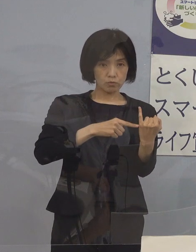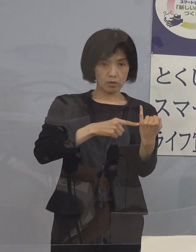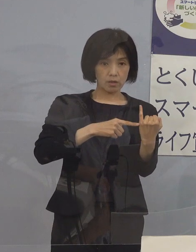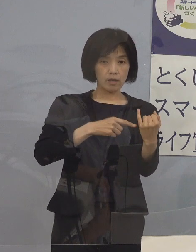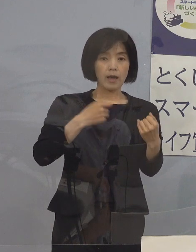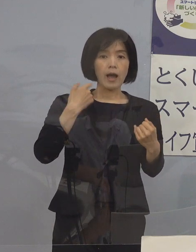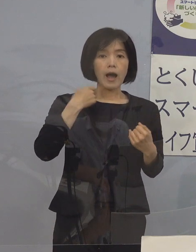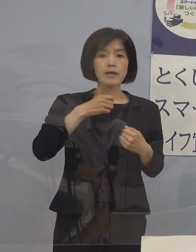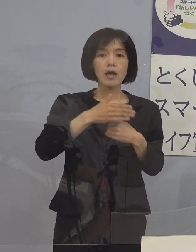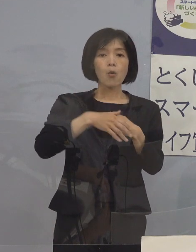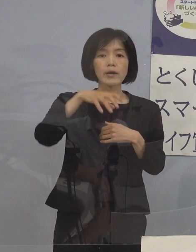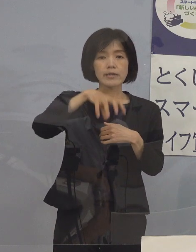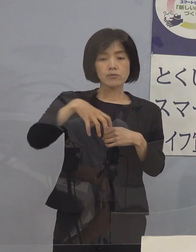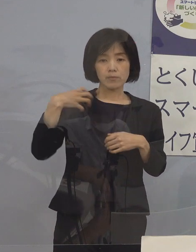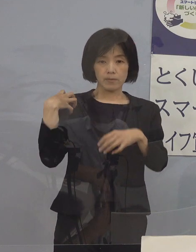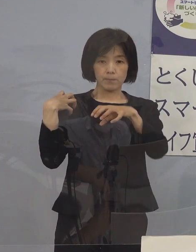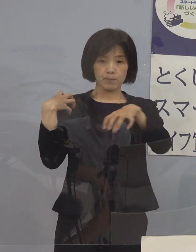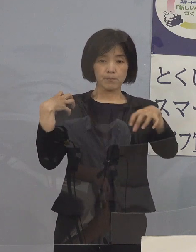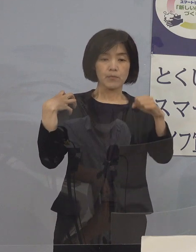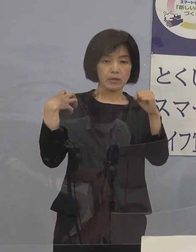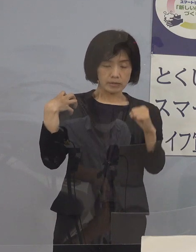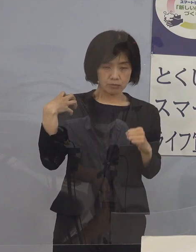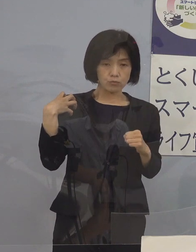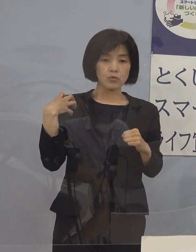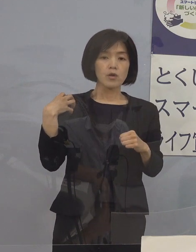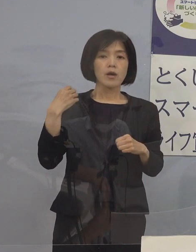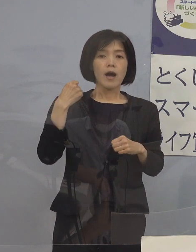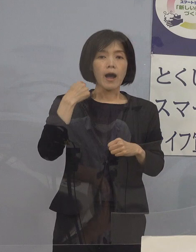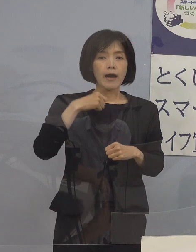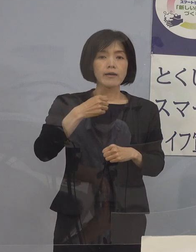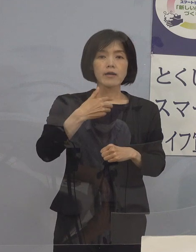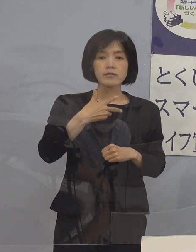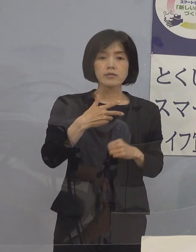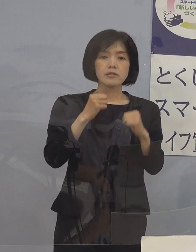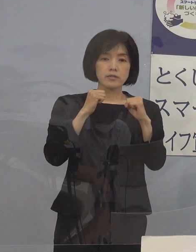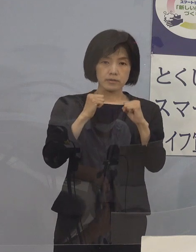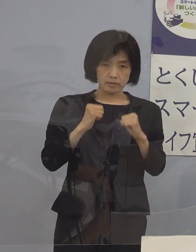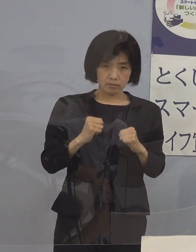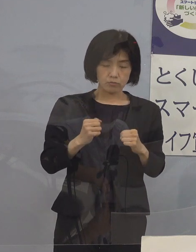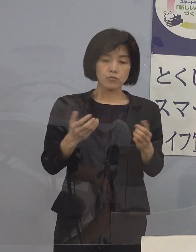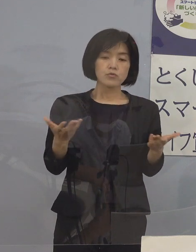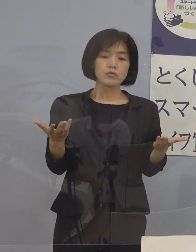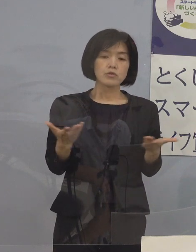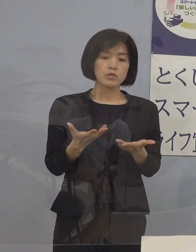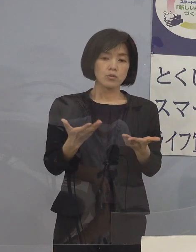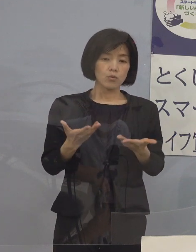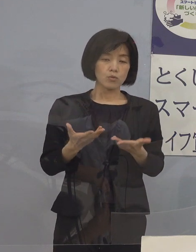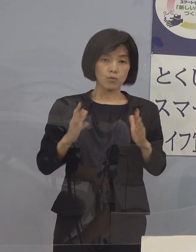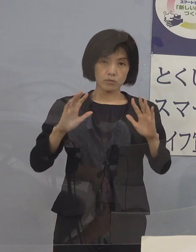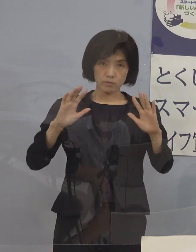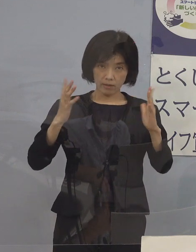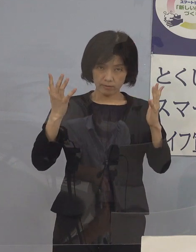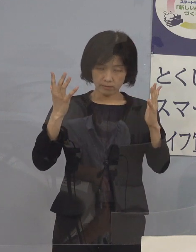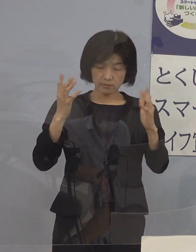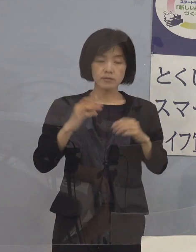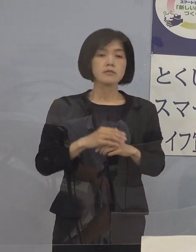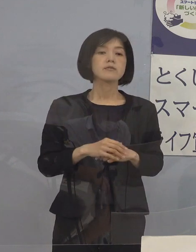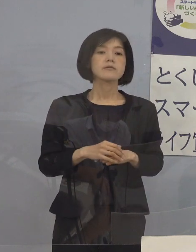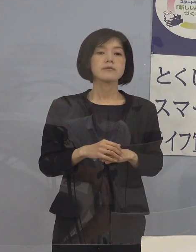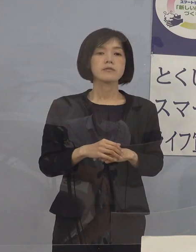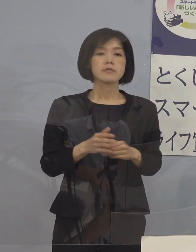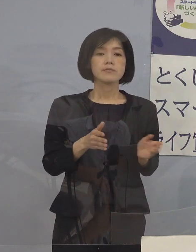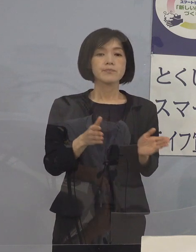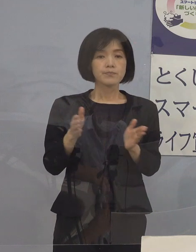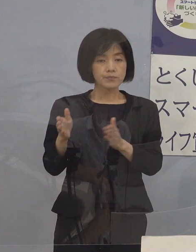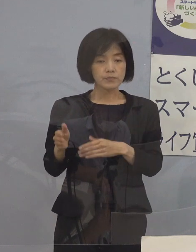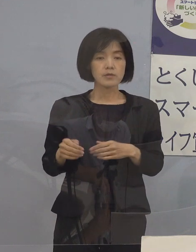阿南保健所管内、阿南市在住の方、職業は無職であります。続